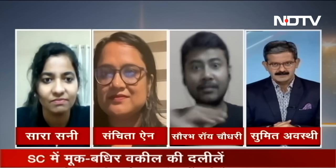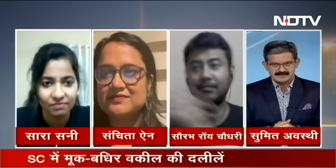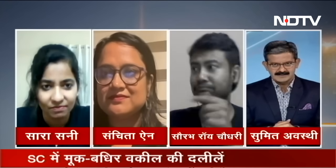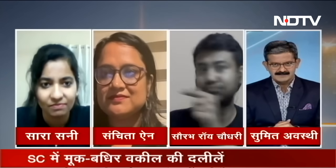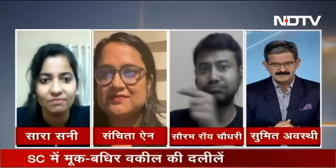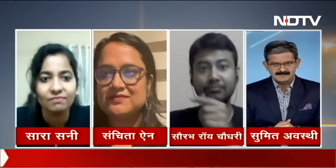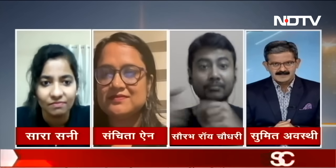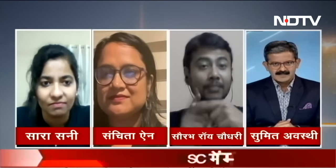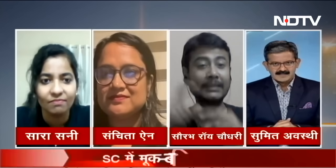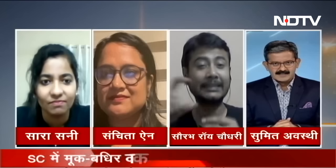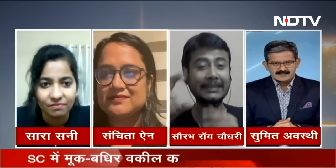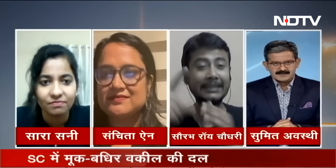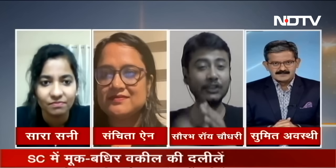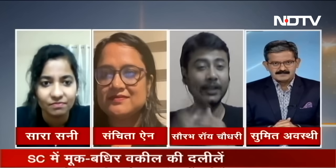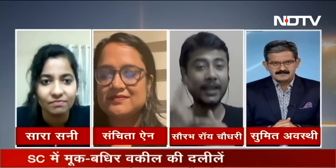साहब ने भी की है।